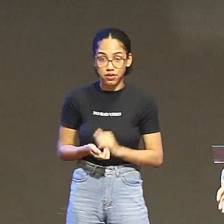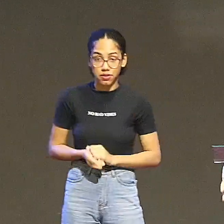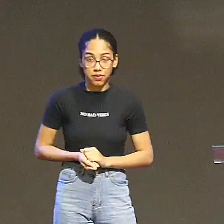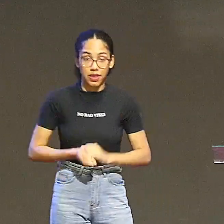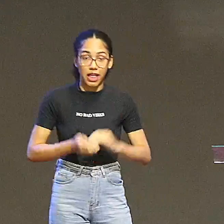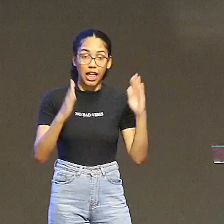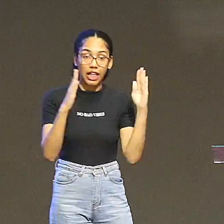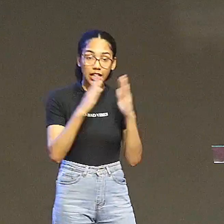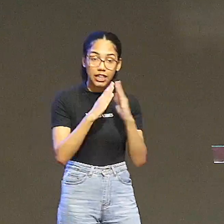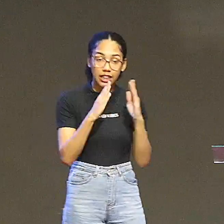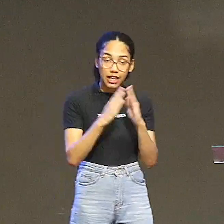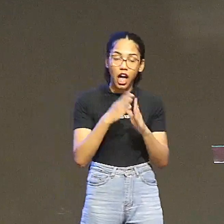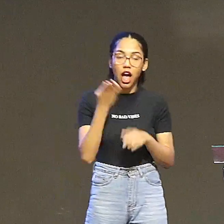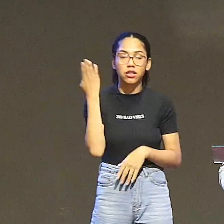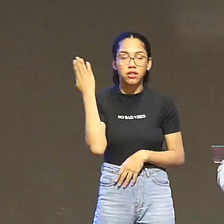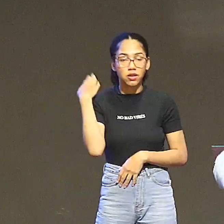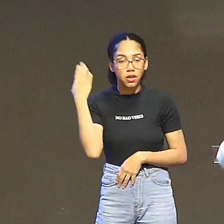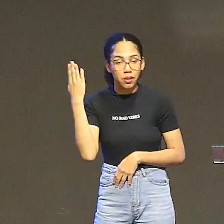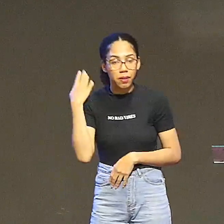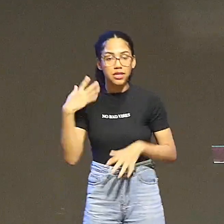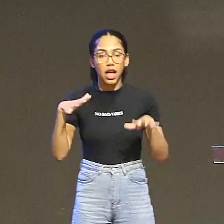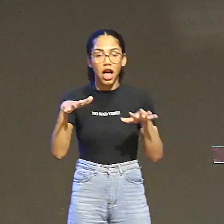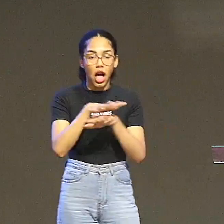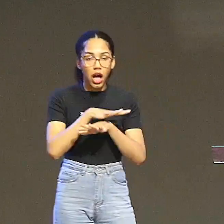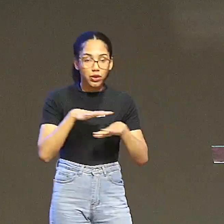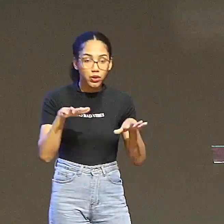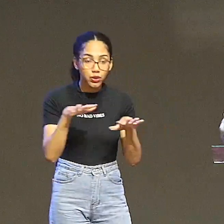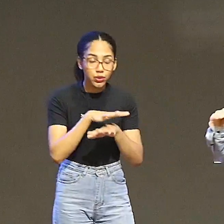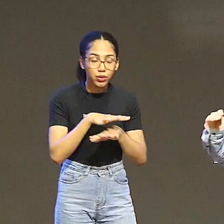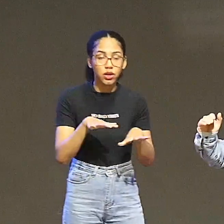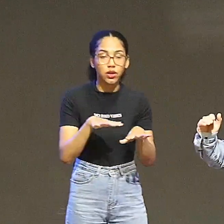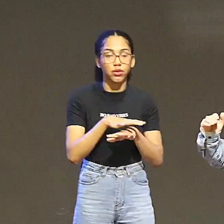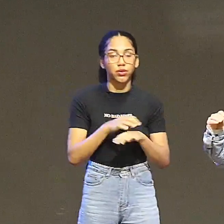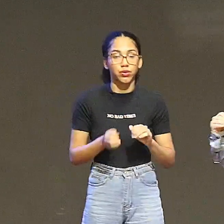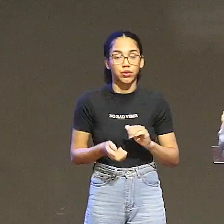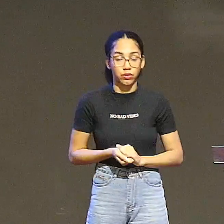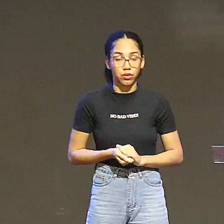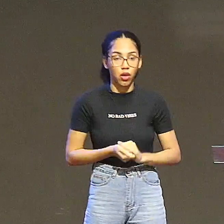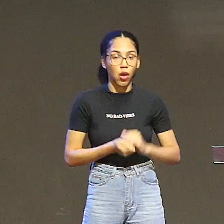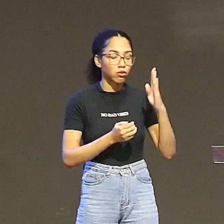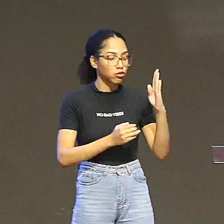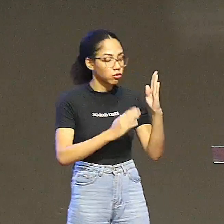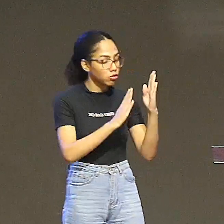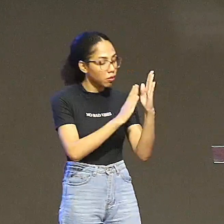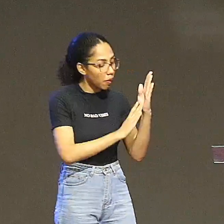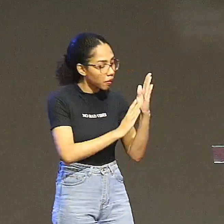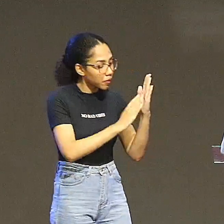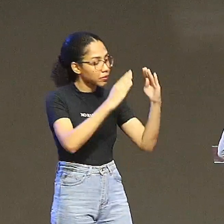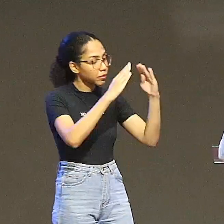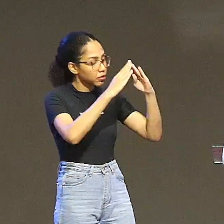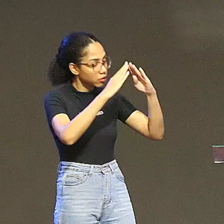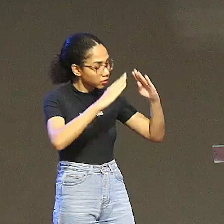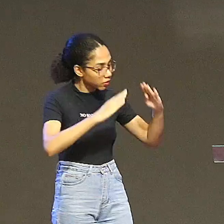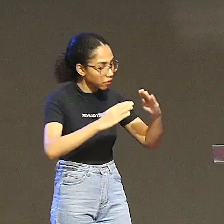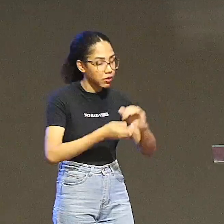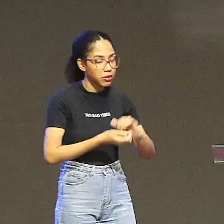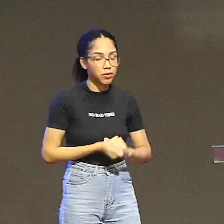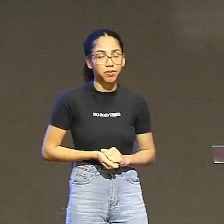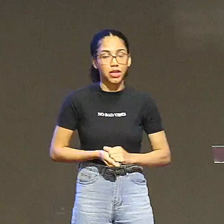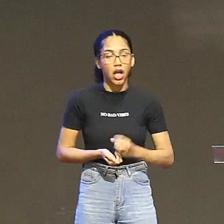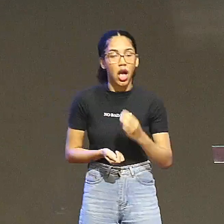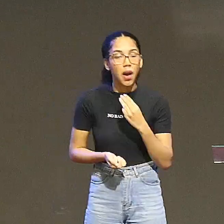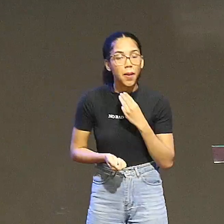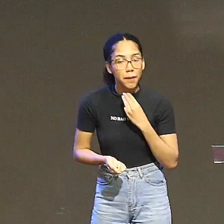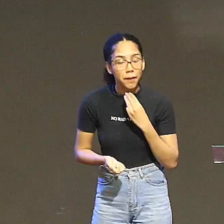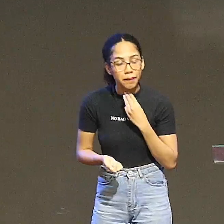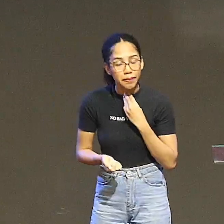tinha no Oriente naquele período o tipo de telhado tipo de parede é impossível que Marta não tivesse até ouvindo os